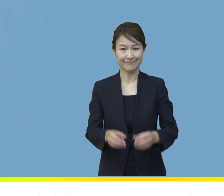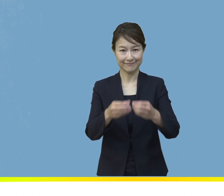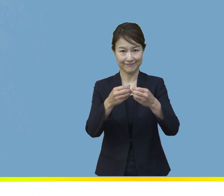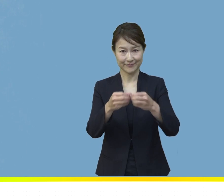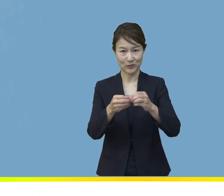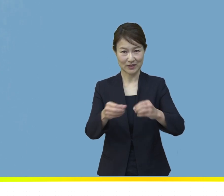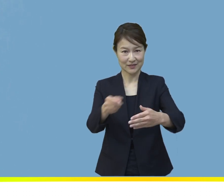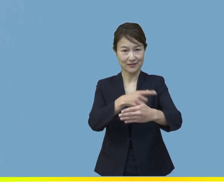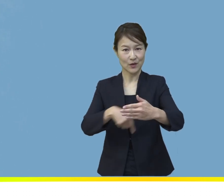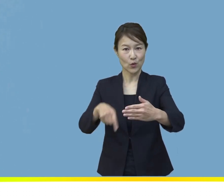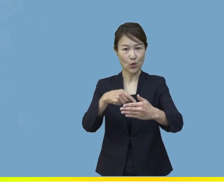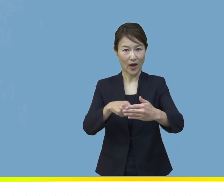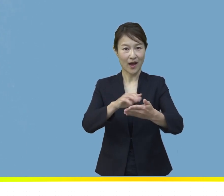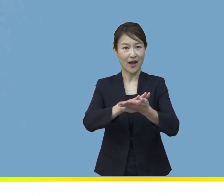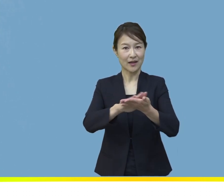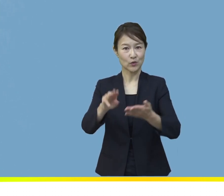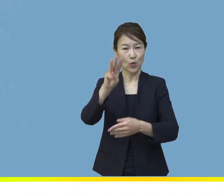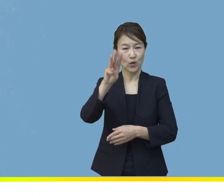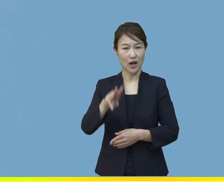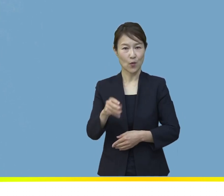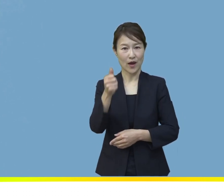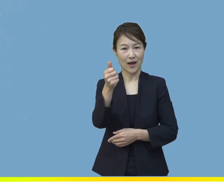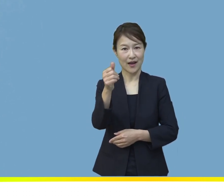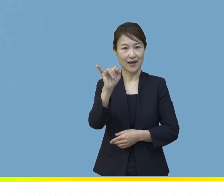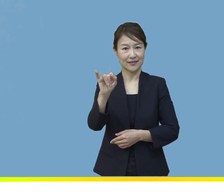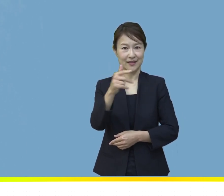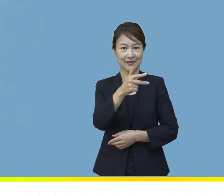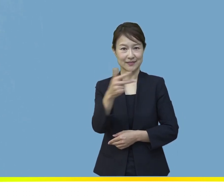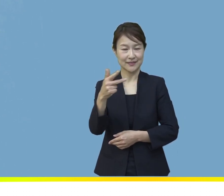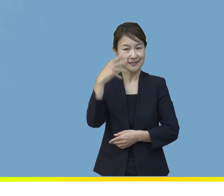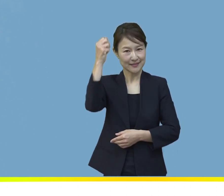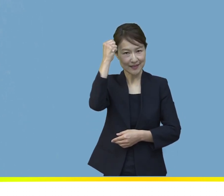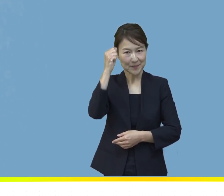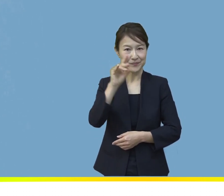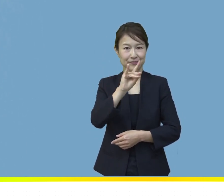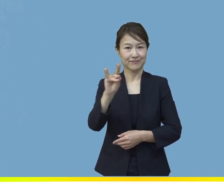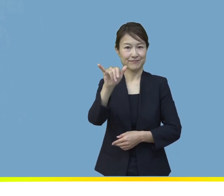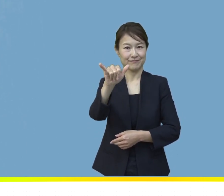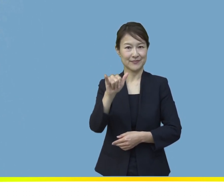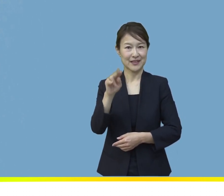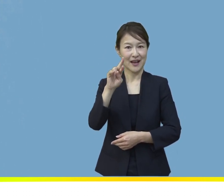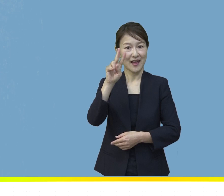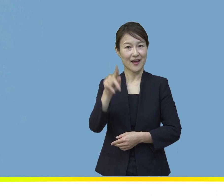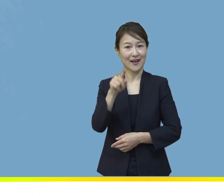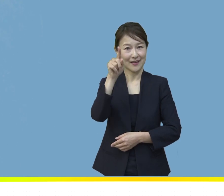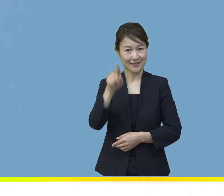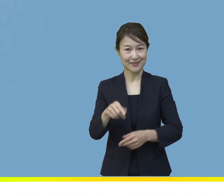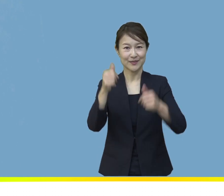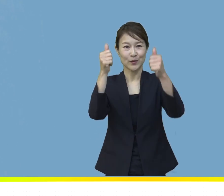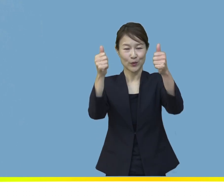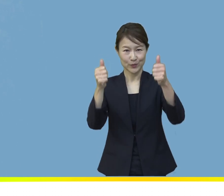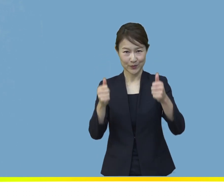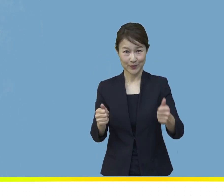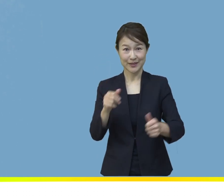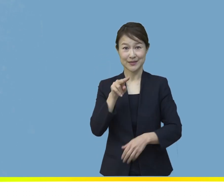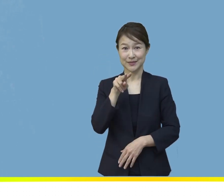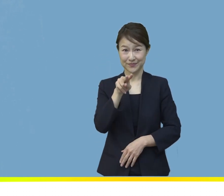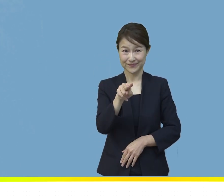詳しくは清川泰示記念ギャラリーのホームページをご覧ください